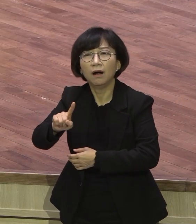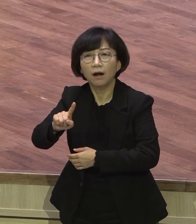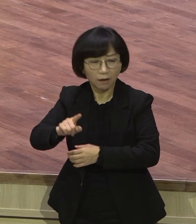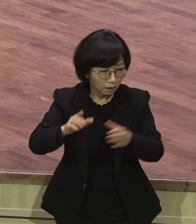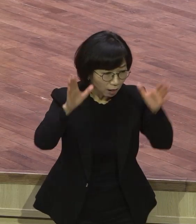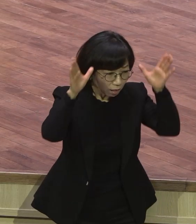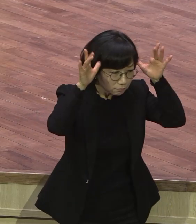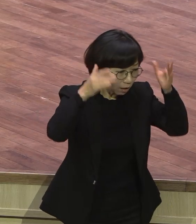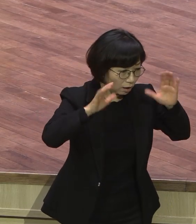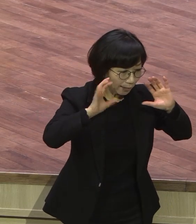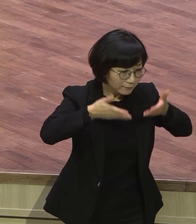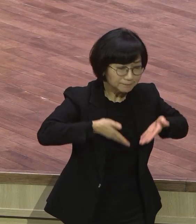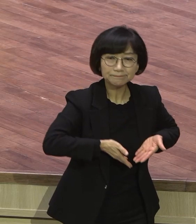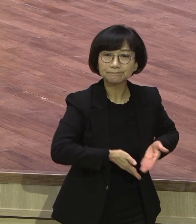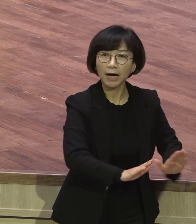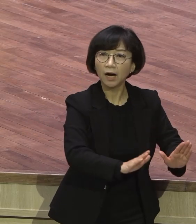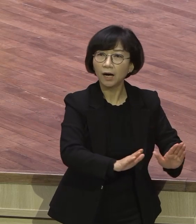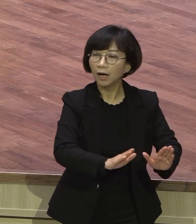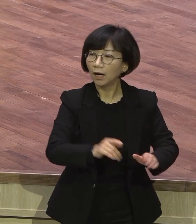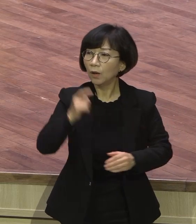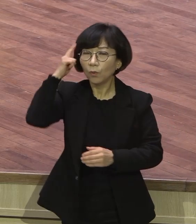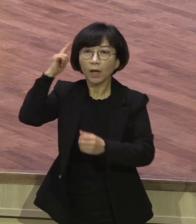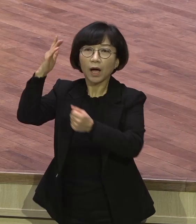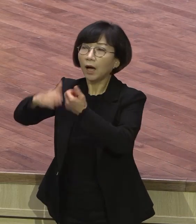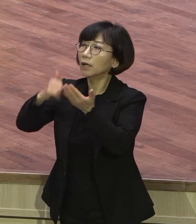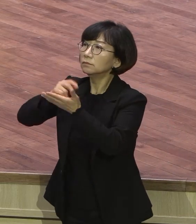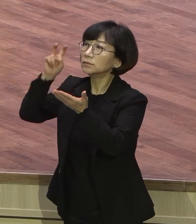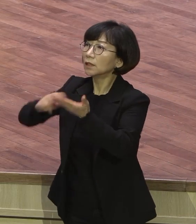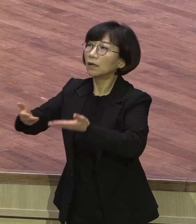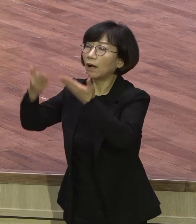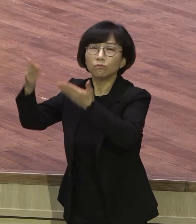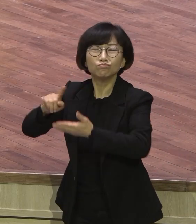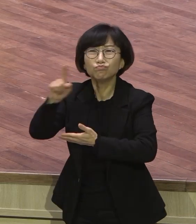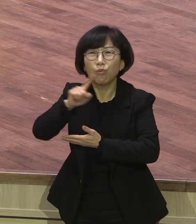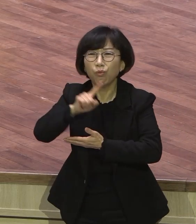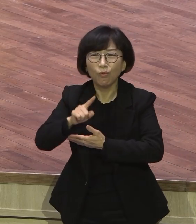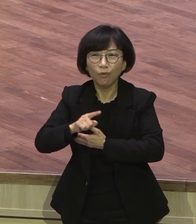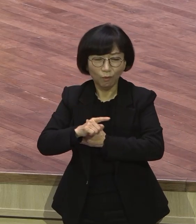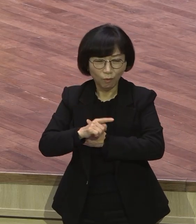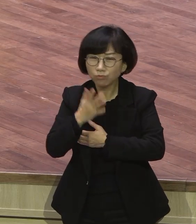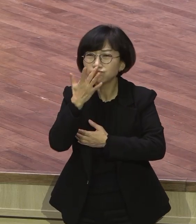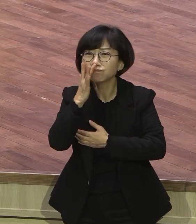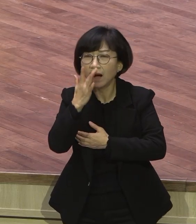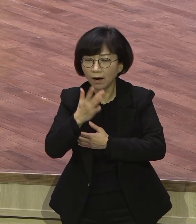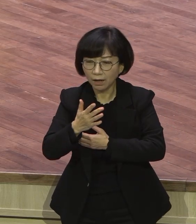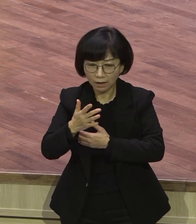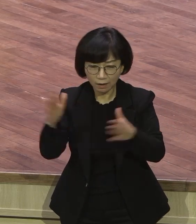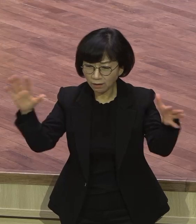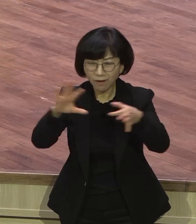개가 강아지가 새끼를 낳았다고 할렐루야 하니까 따라서 아멘 왜 아멘 하는지도 몰라